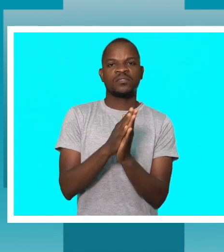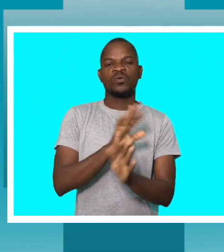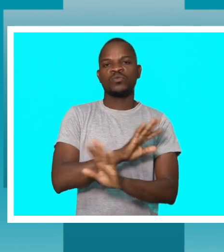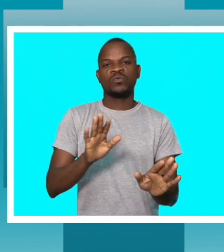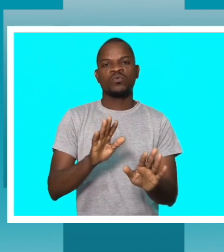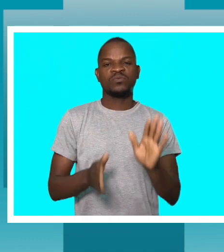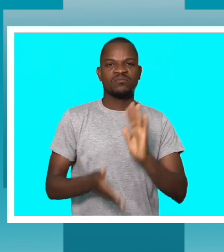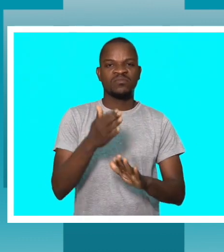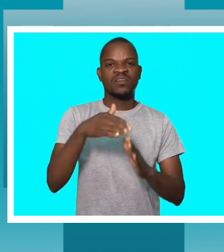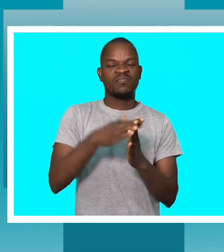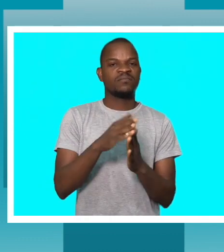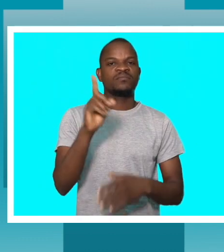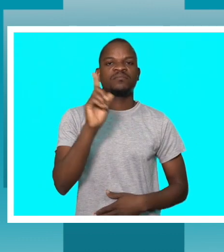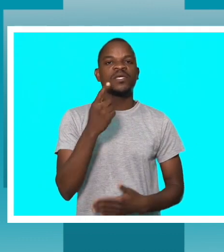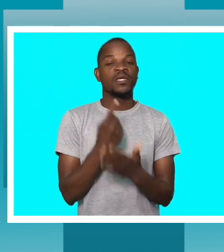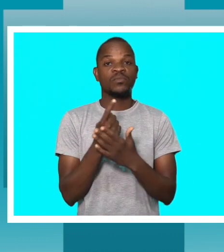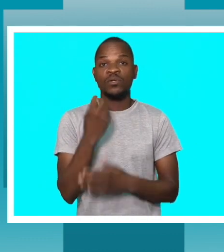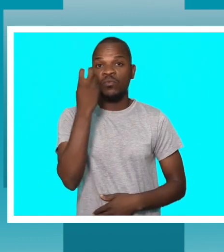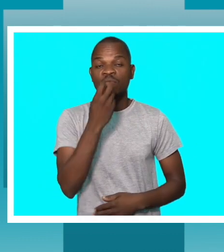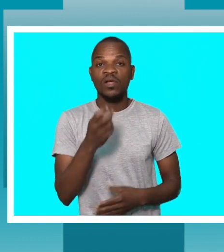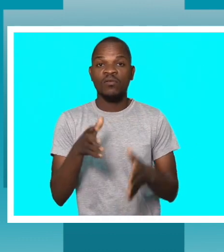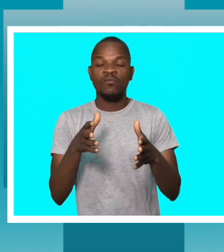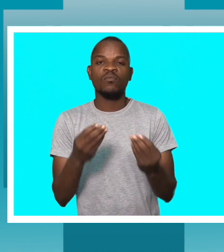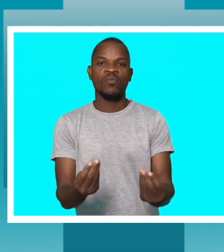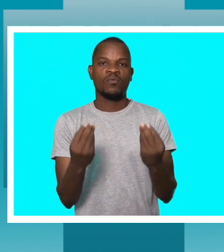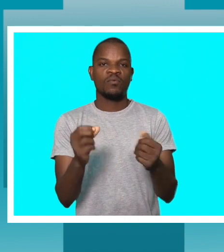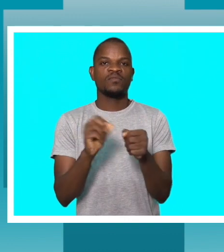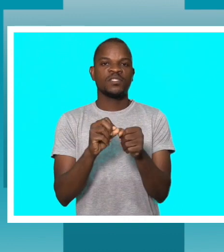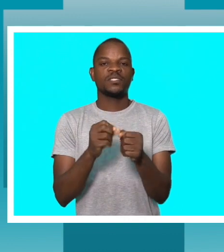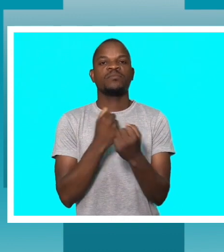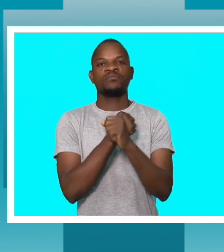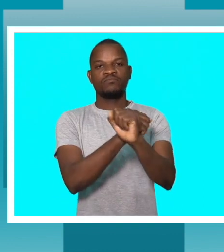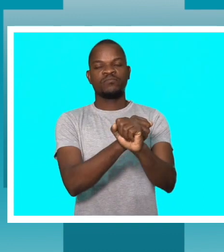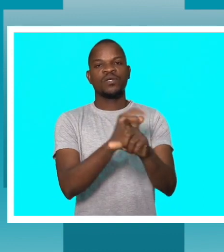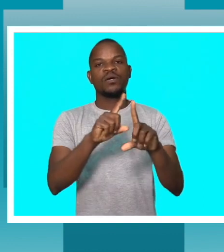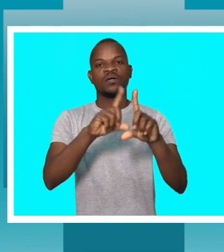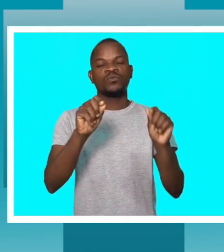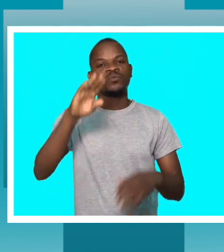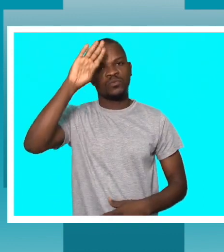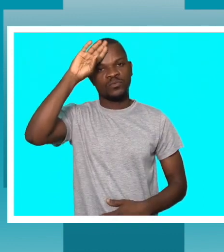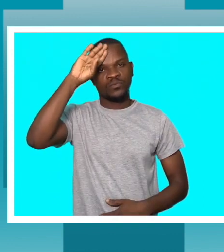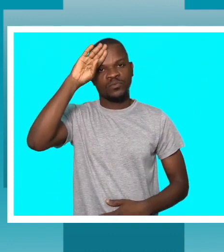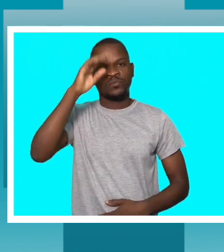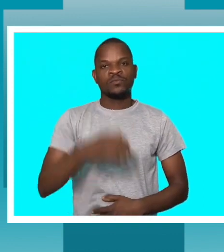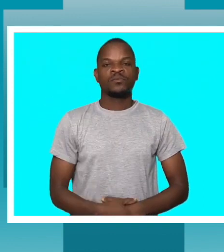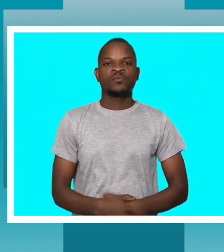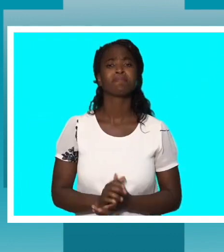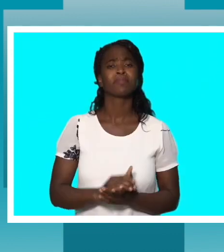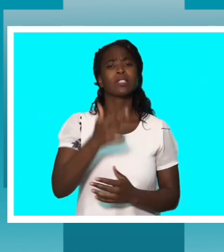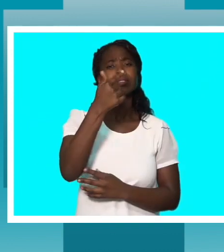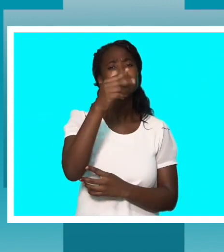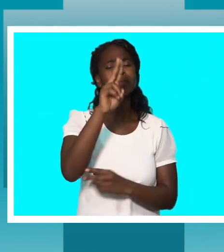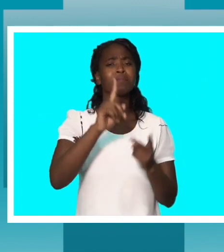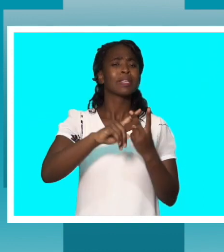só de imediato, devemos procurar meios de nos prevenir também, para evitar ter certas doenças.